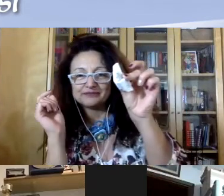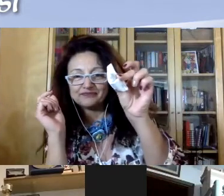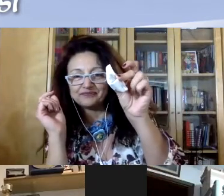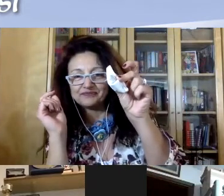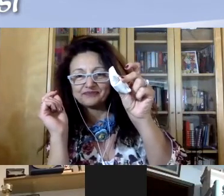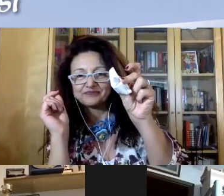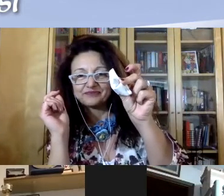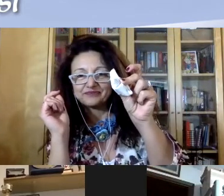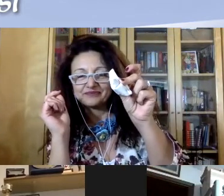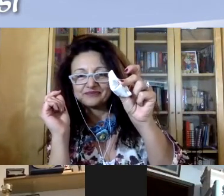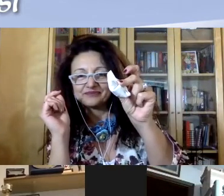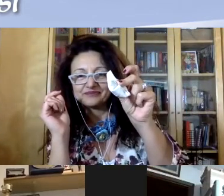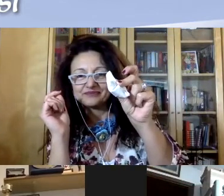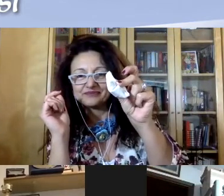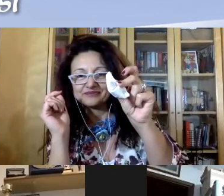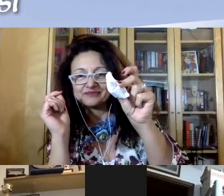prendiamo